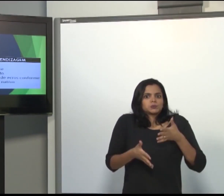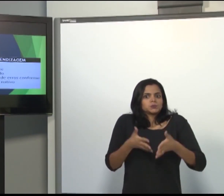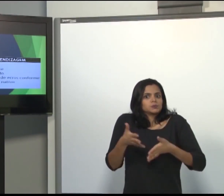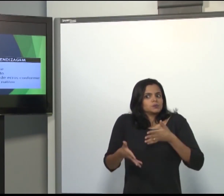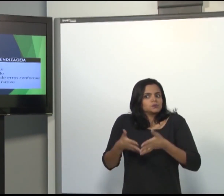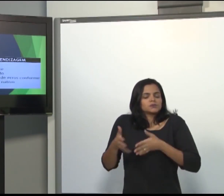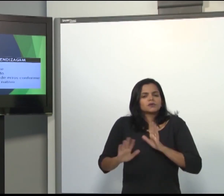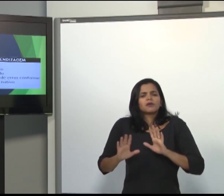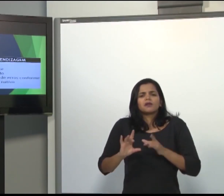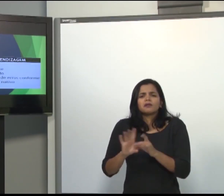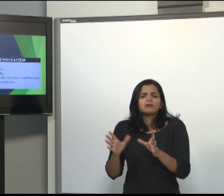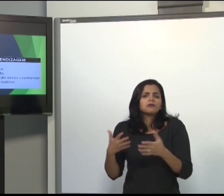mais livre,